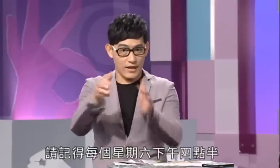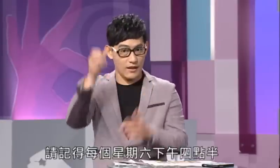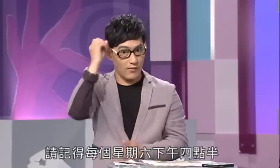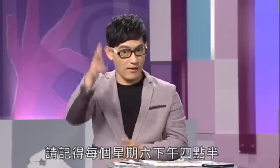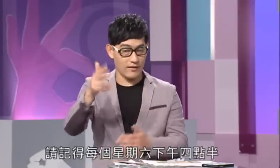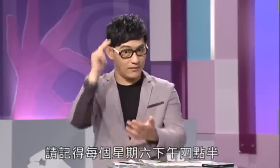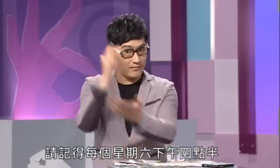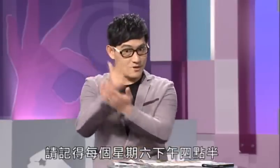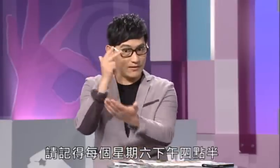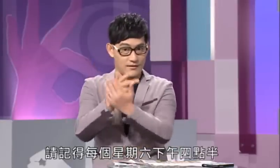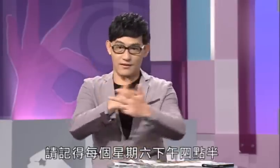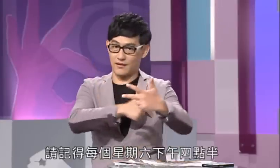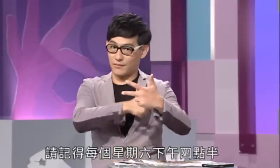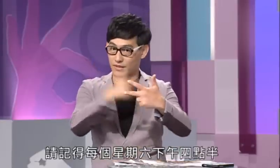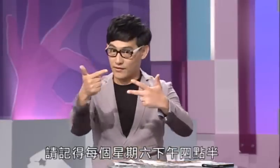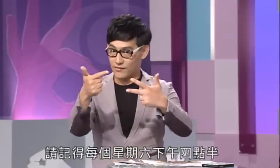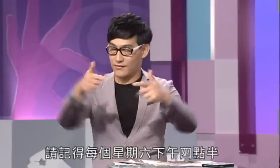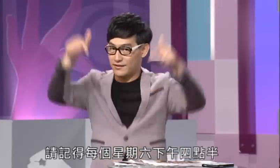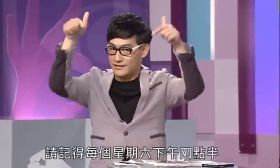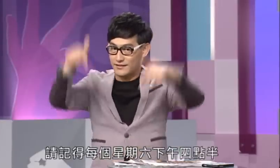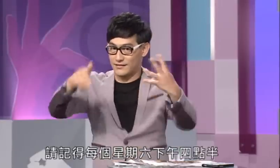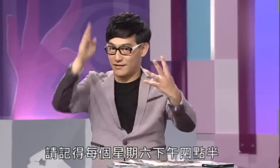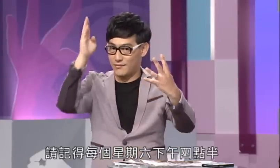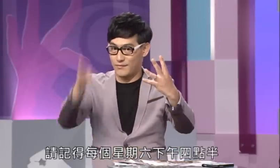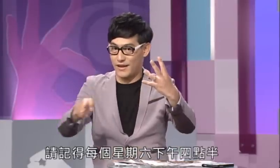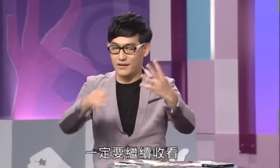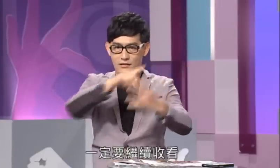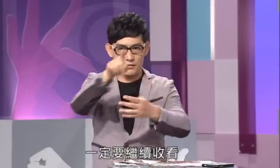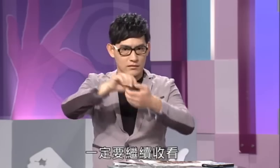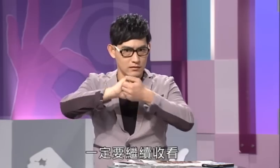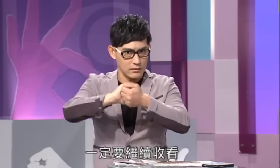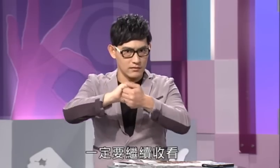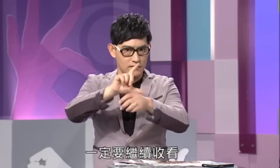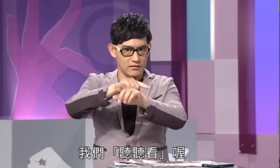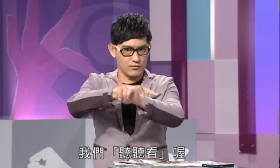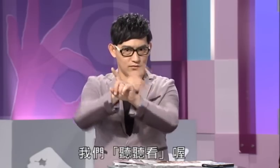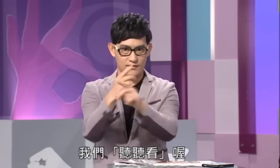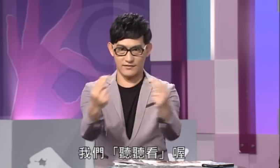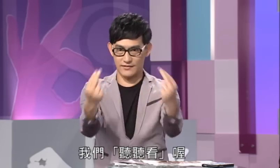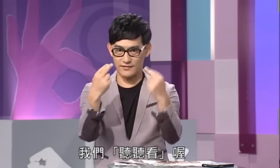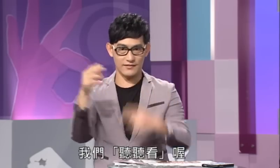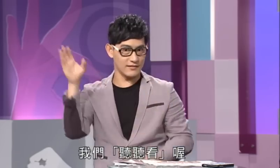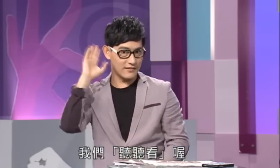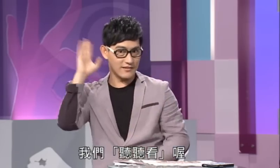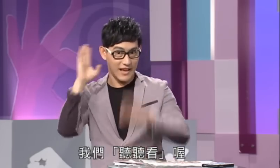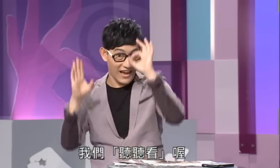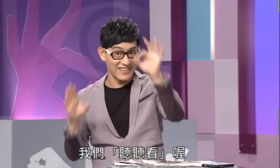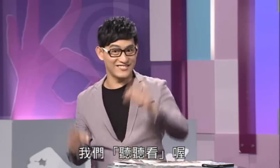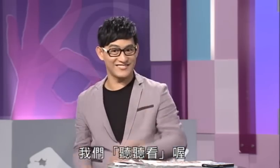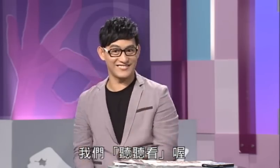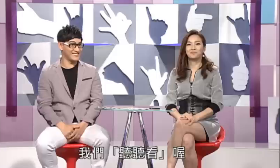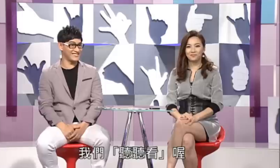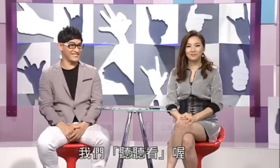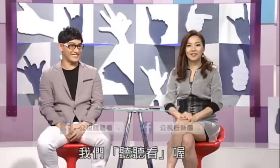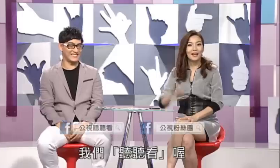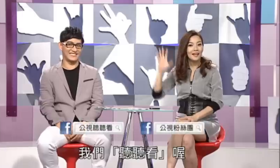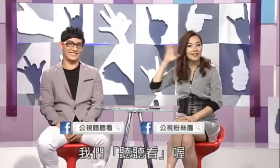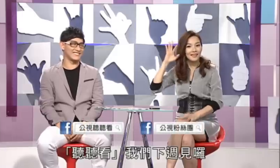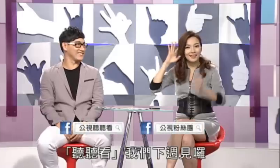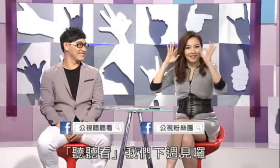请记得每个星期六下午4:30，一定要继续收看我们，听听看哦。 听